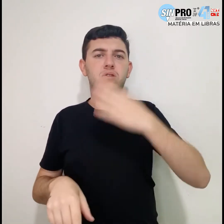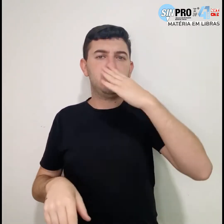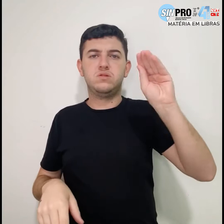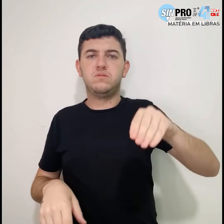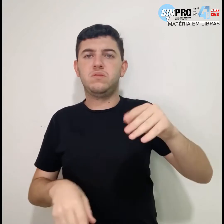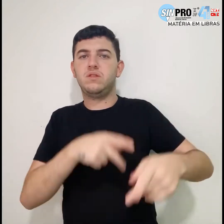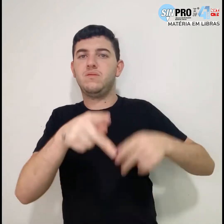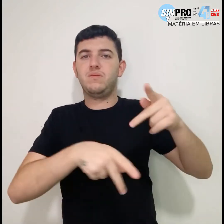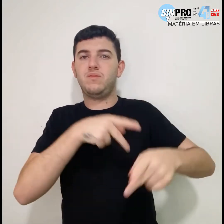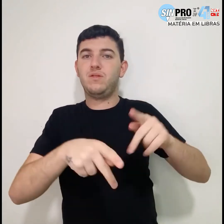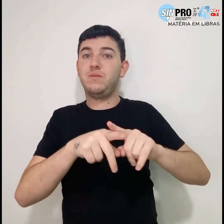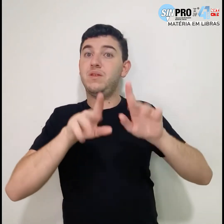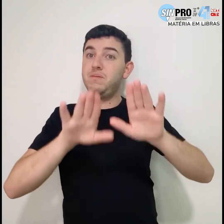é o governador Ibanez Rocha.